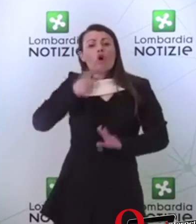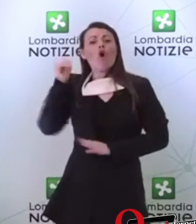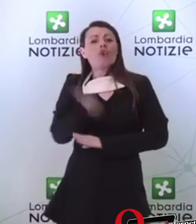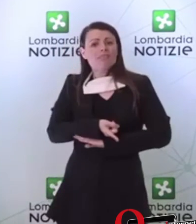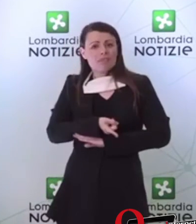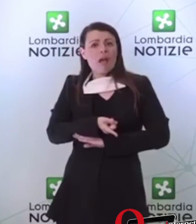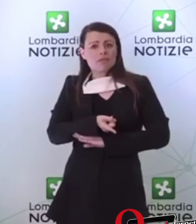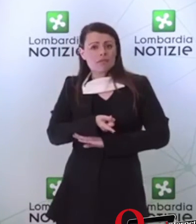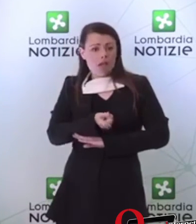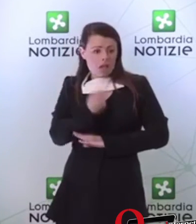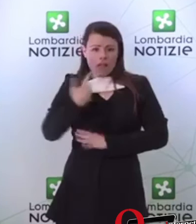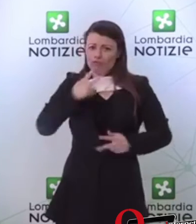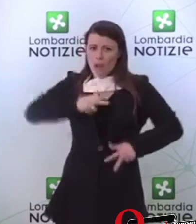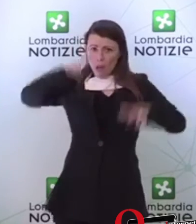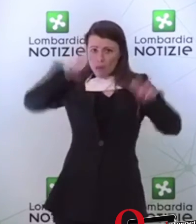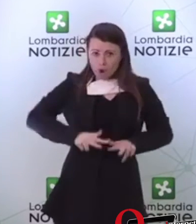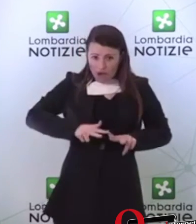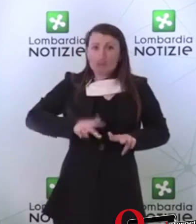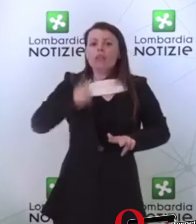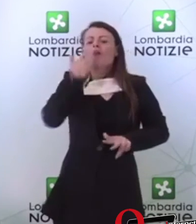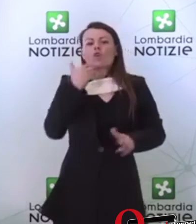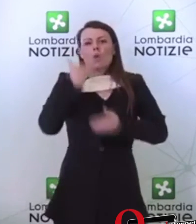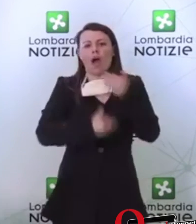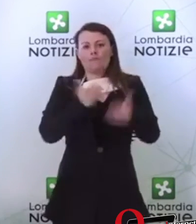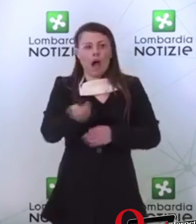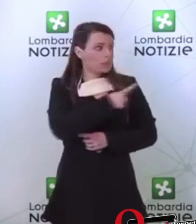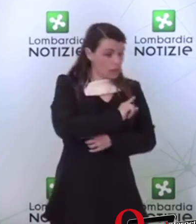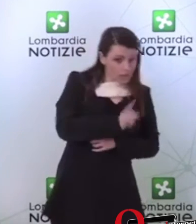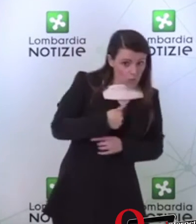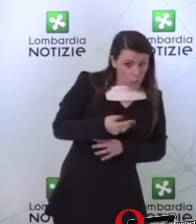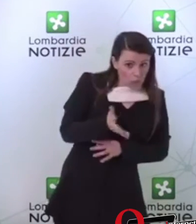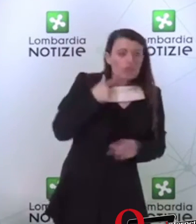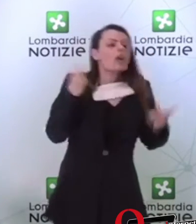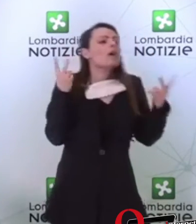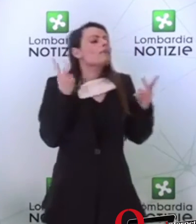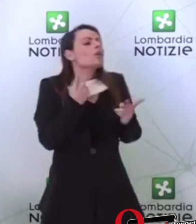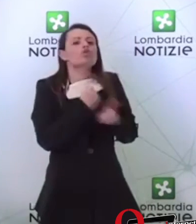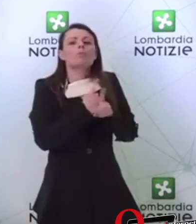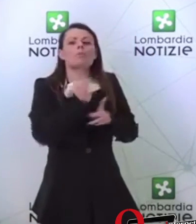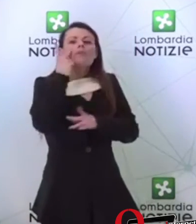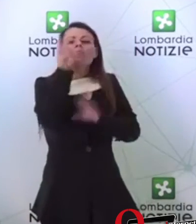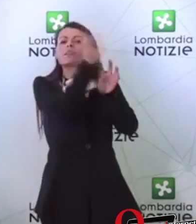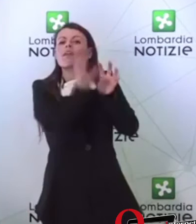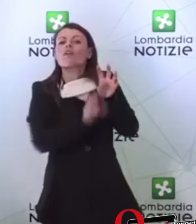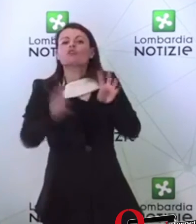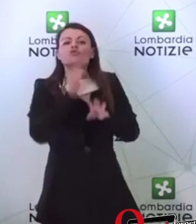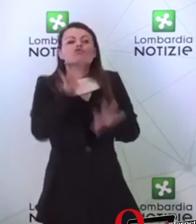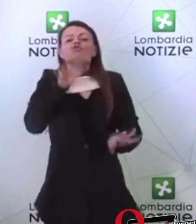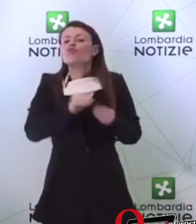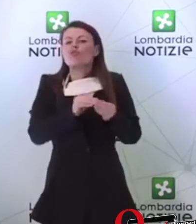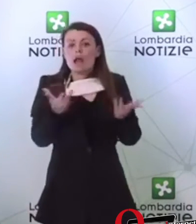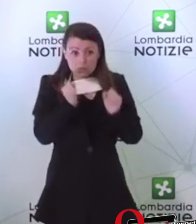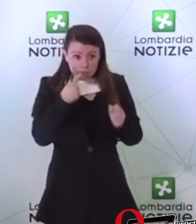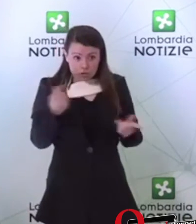stata approvata e che è ancora valida in Regione. Adesso dovremo vedere cosa decidono le Regioni, se si può fare una richiesta comune